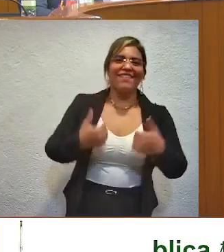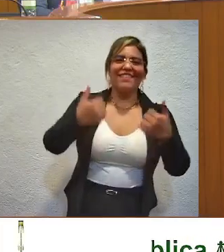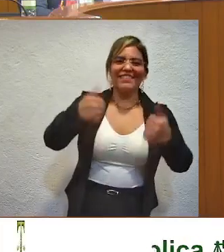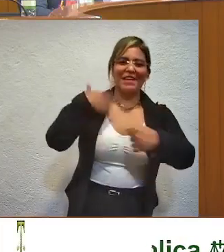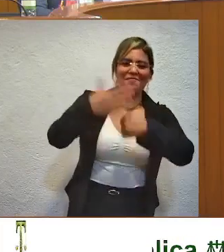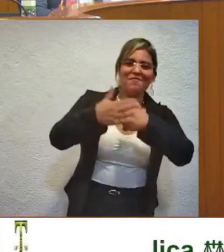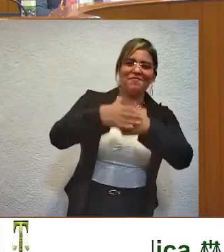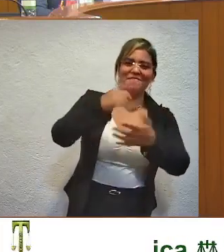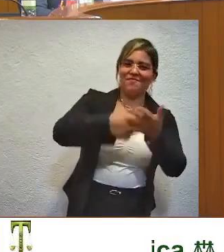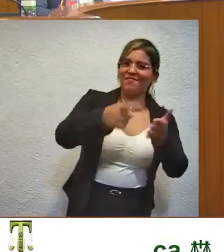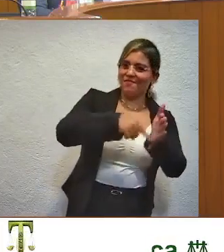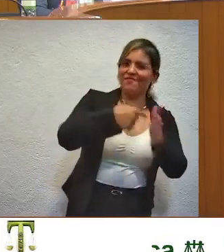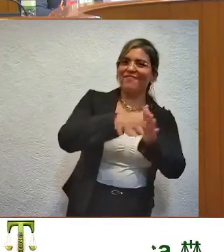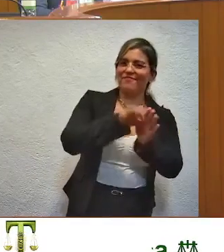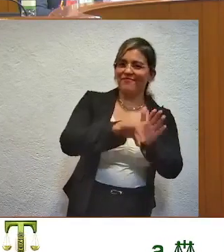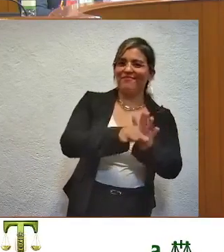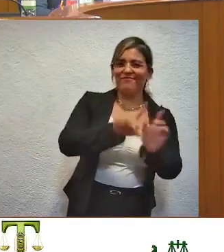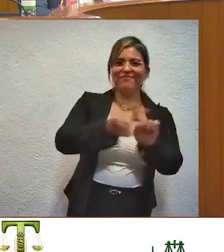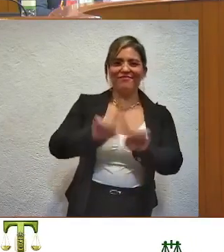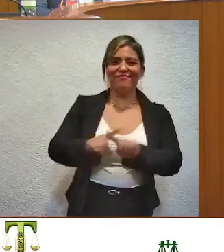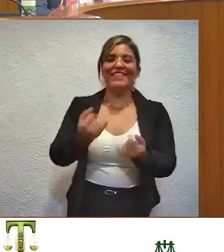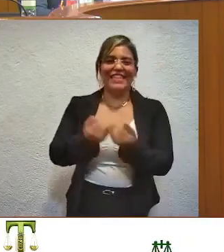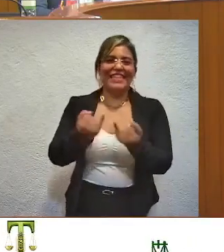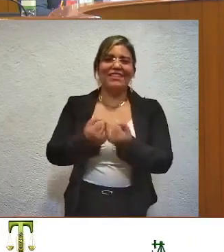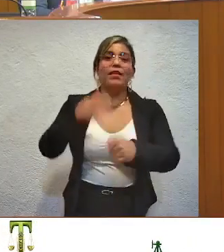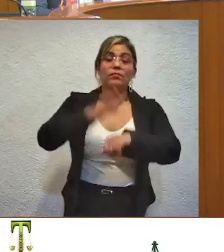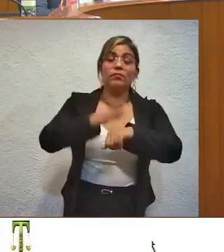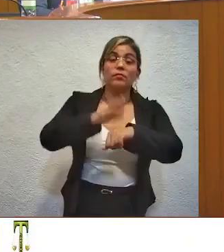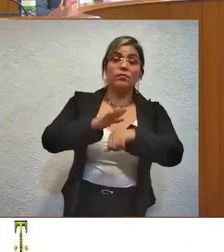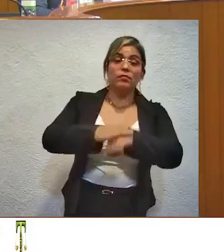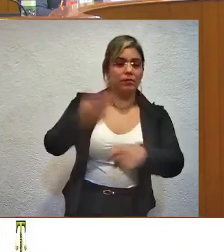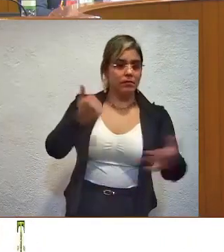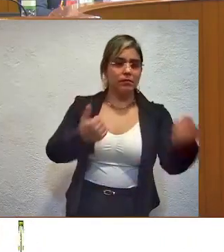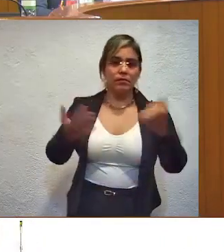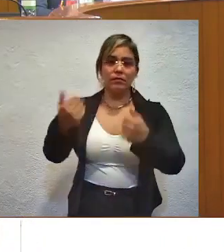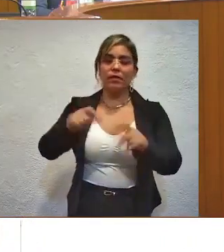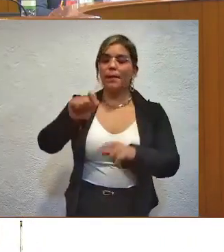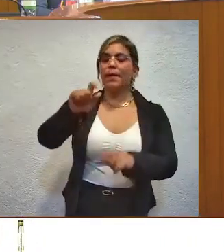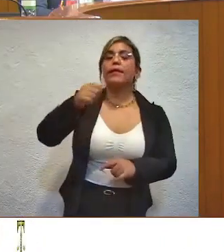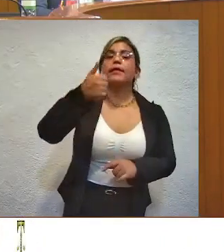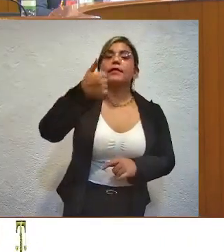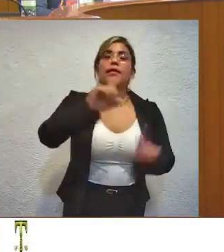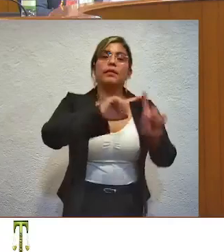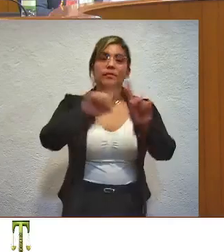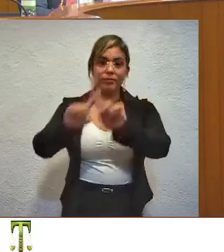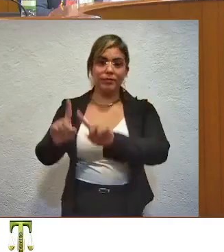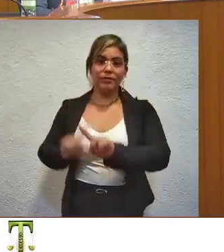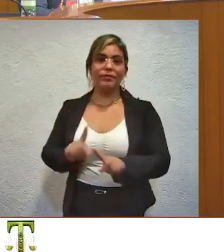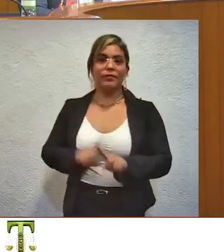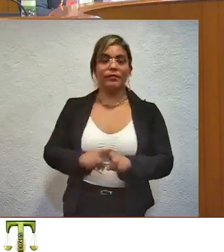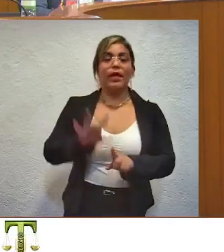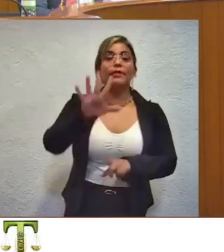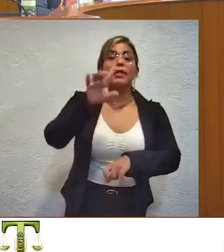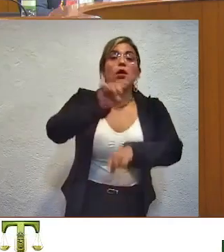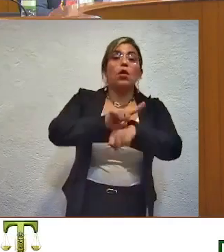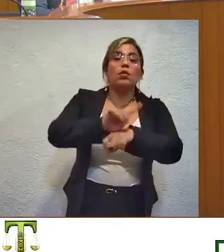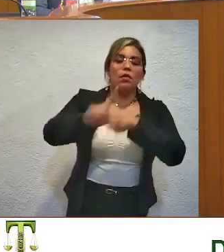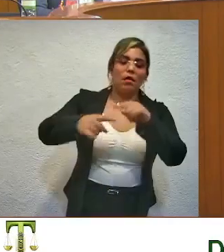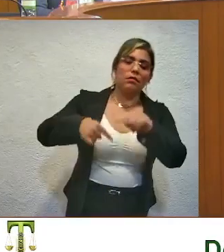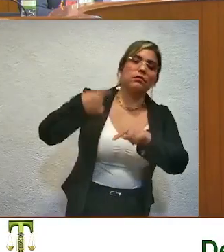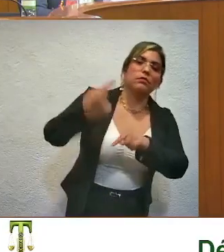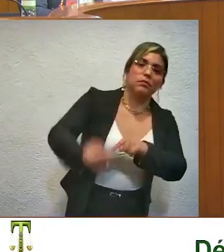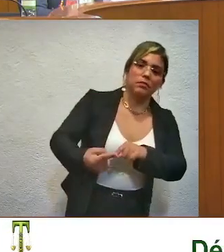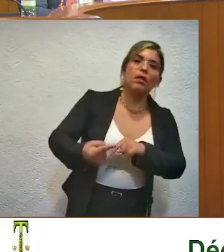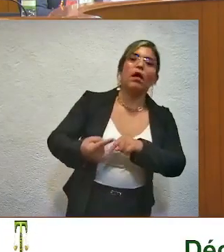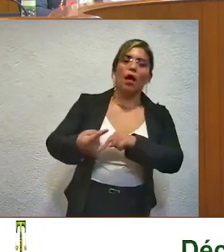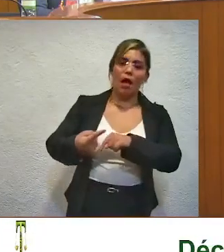se realizó su publicitación, es evidente que ello aconteció con una anticipación de más de 5 días naturales previo a la jornada